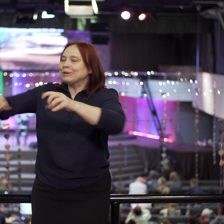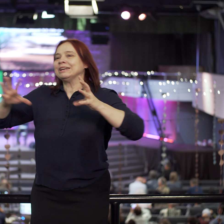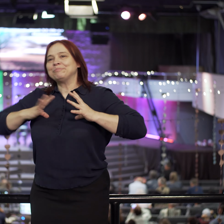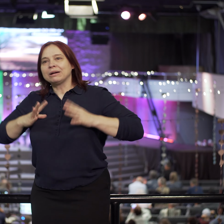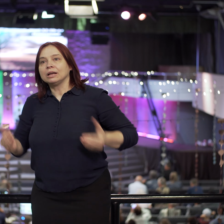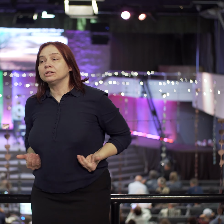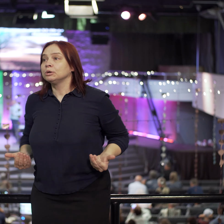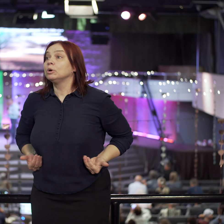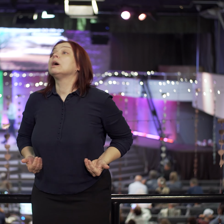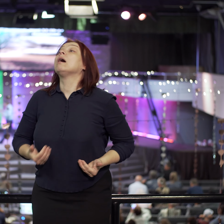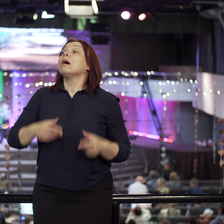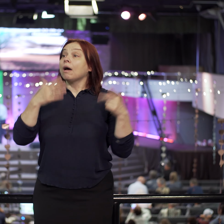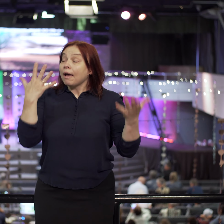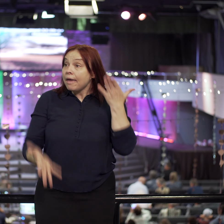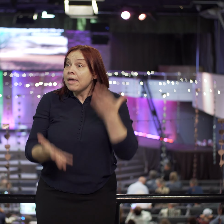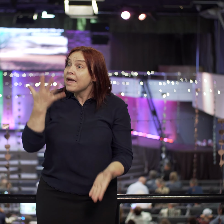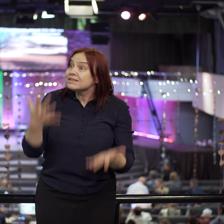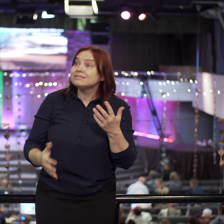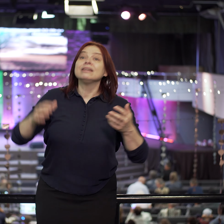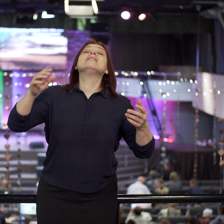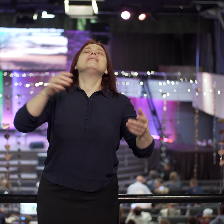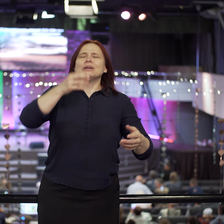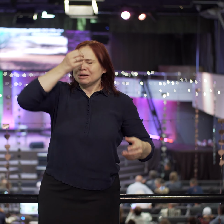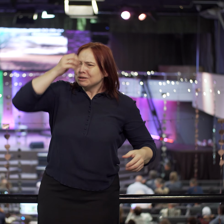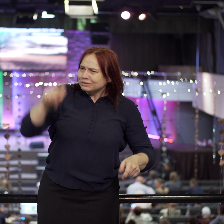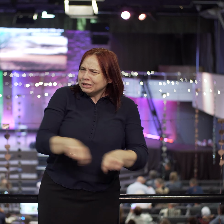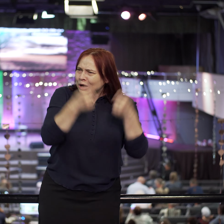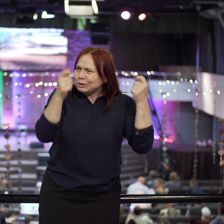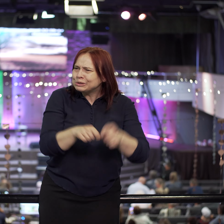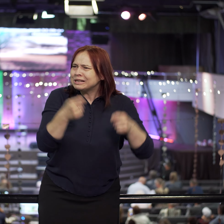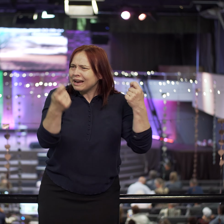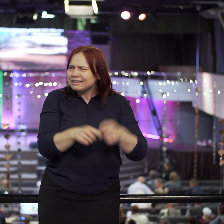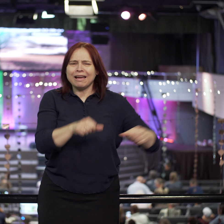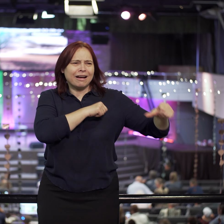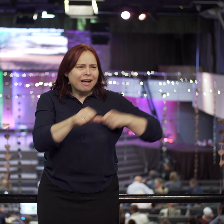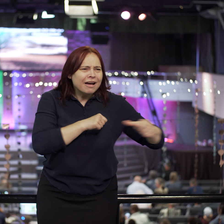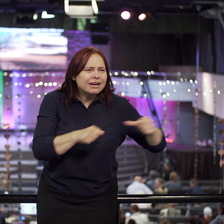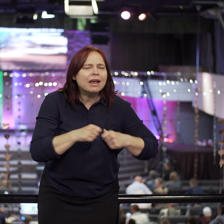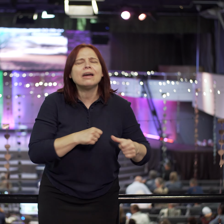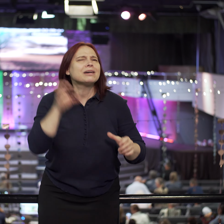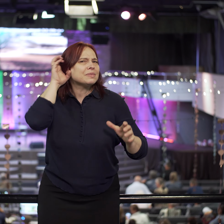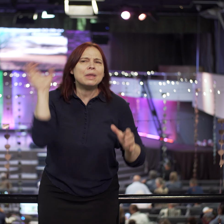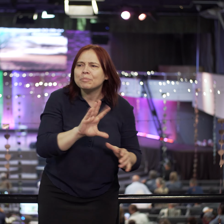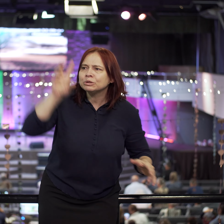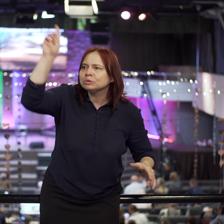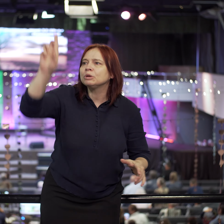Так вот, во время Никодима мы можем, как лакмусовая бумага, проверить, какая